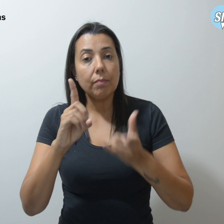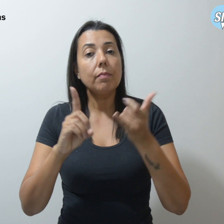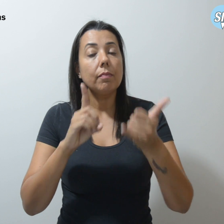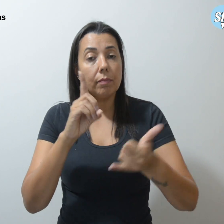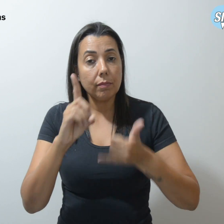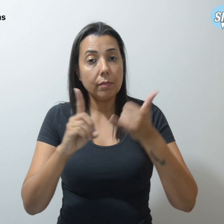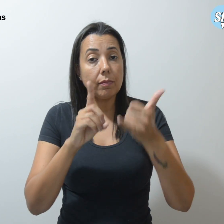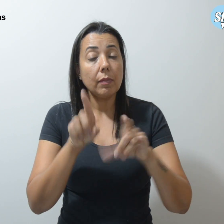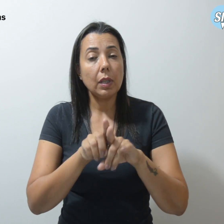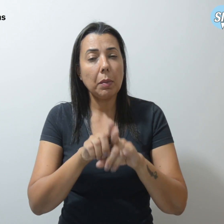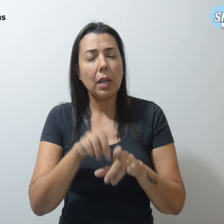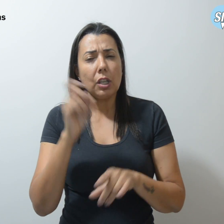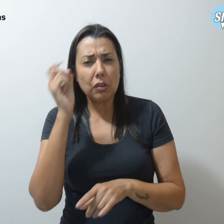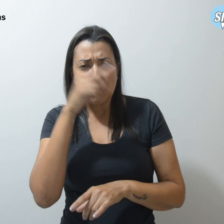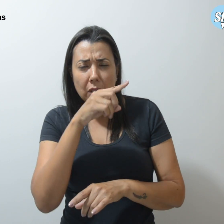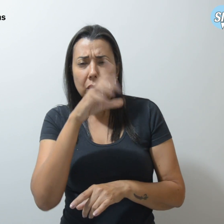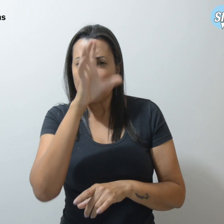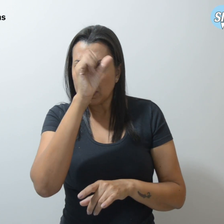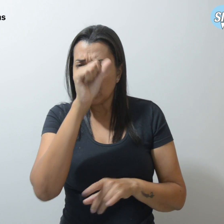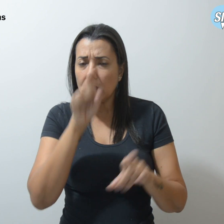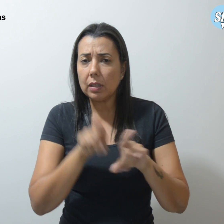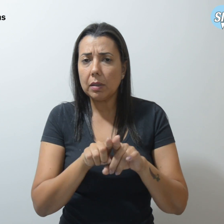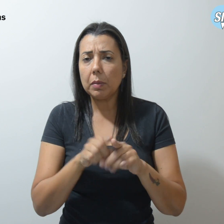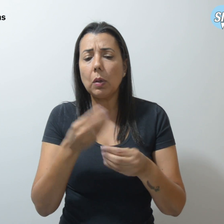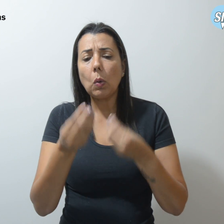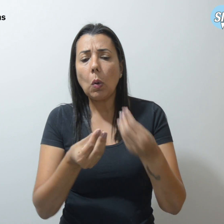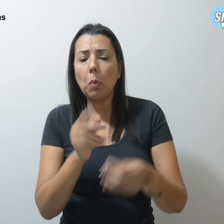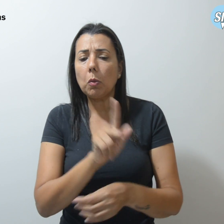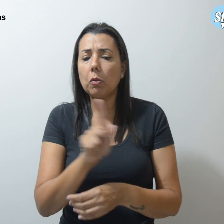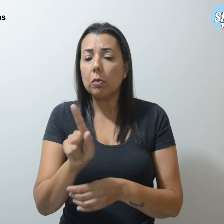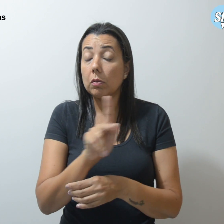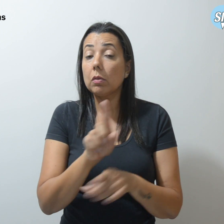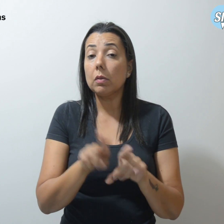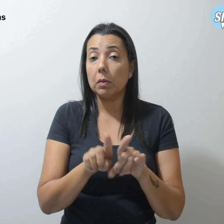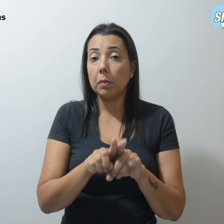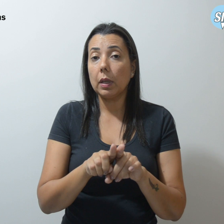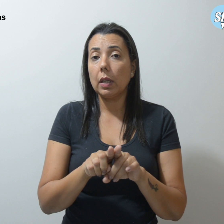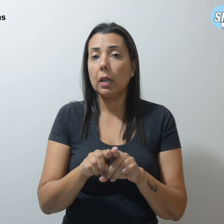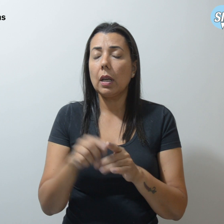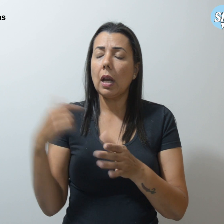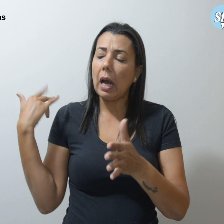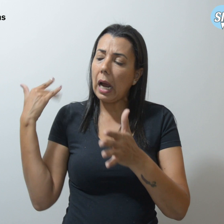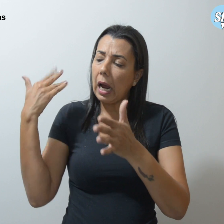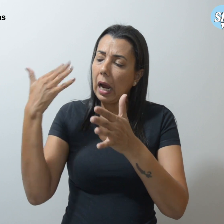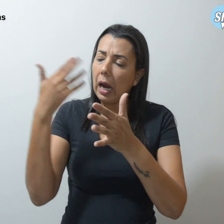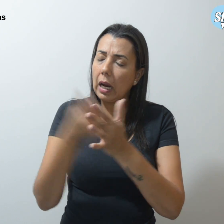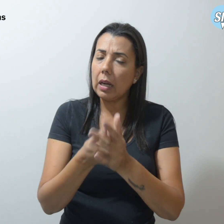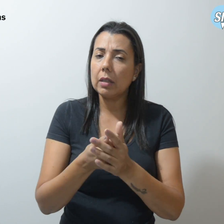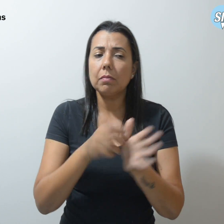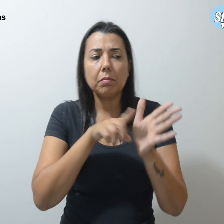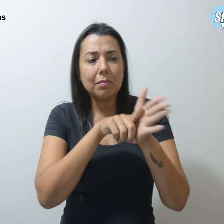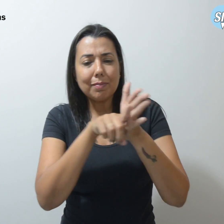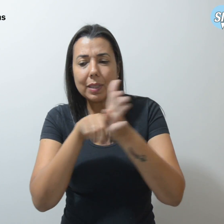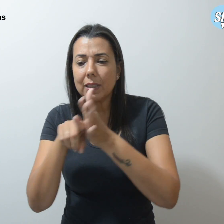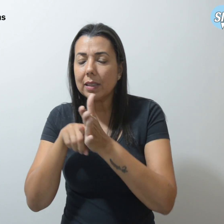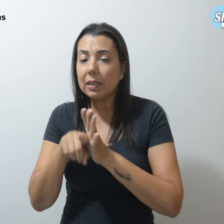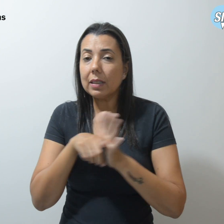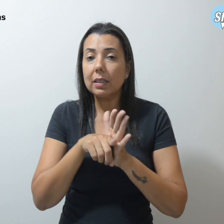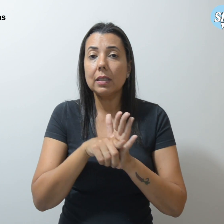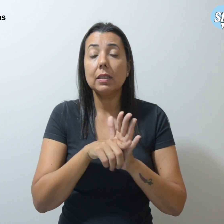análise da atividade docente. Durante anos, dirigiu pesquisas sobre a formação